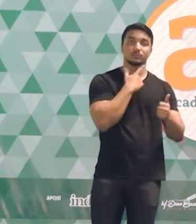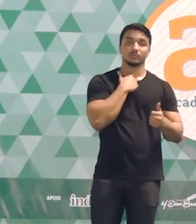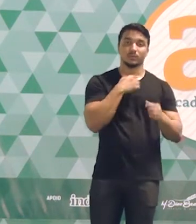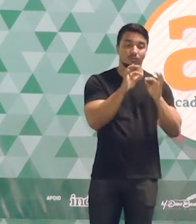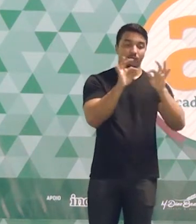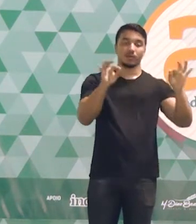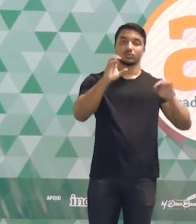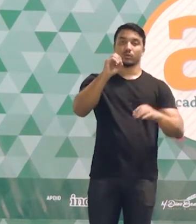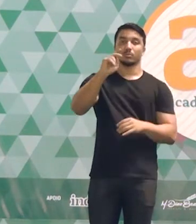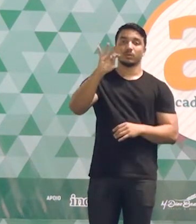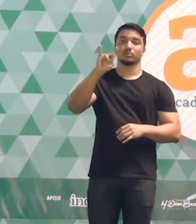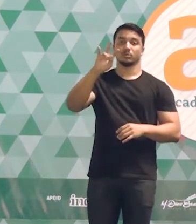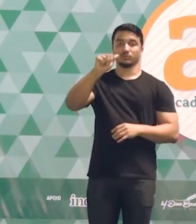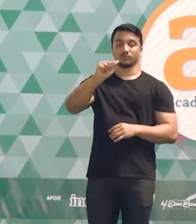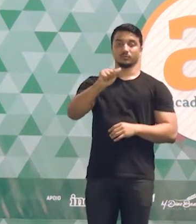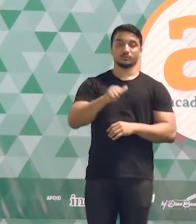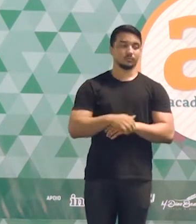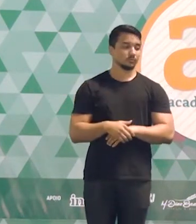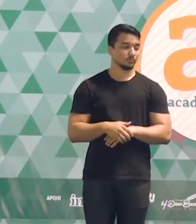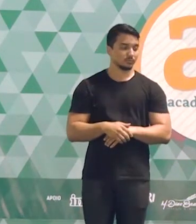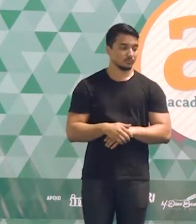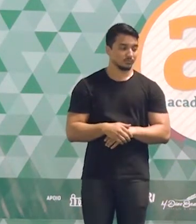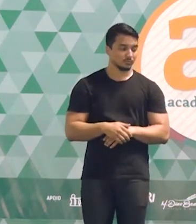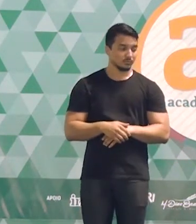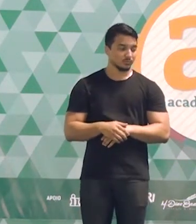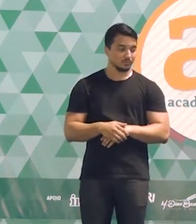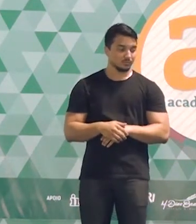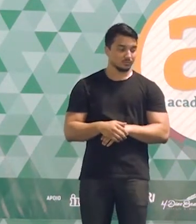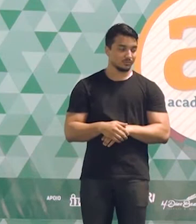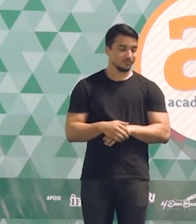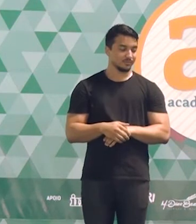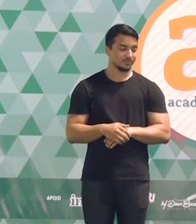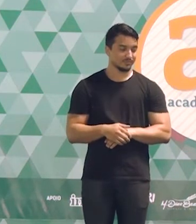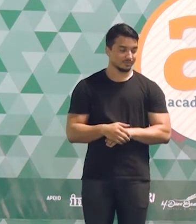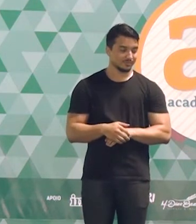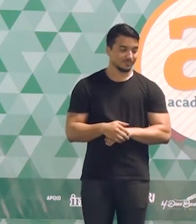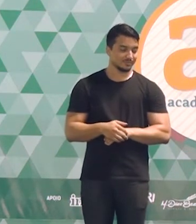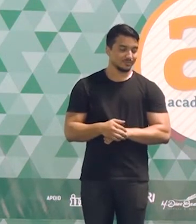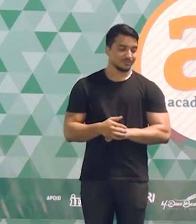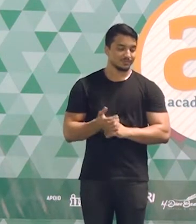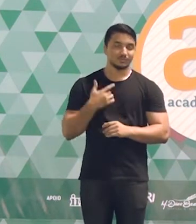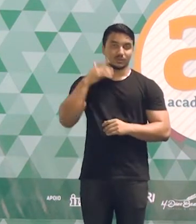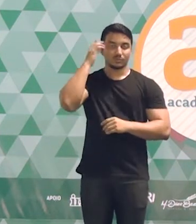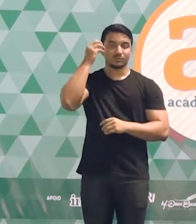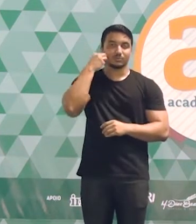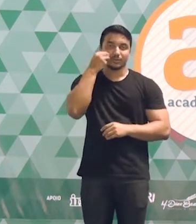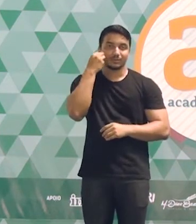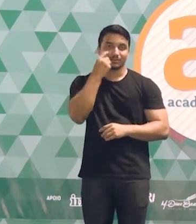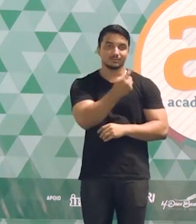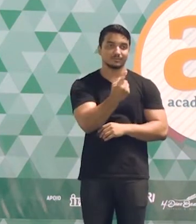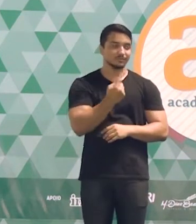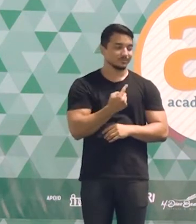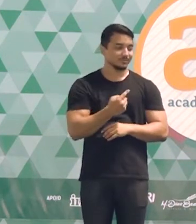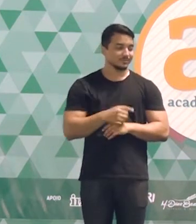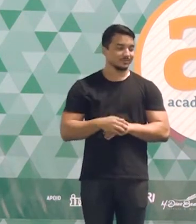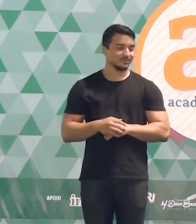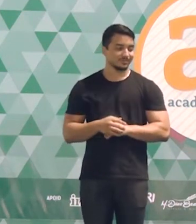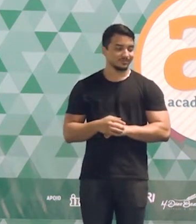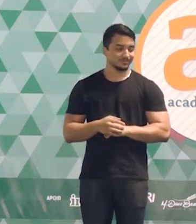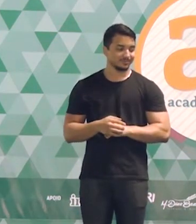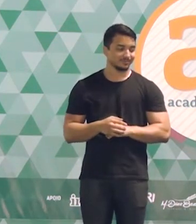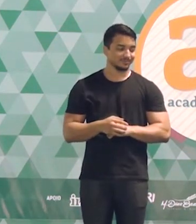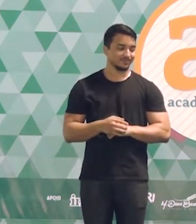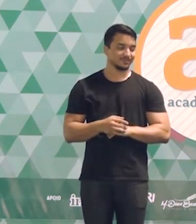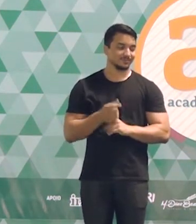desejo. São frases o quê? Optativo. Diga optativo. Optativa. Qual que você achou da experiência de estar aqui na frente? Muito boa, né?